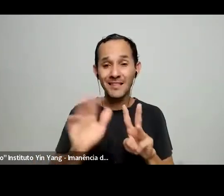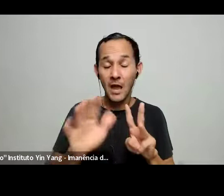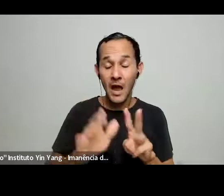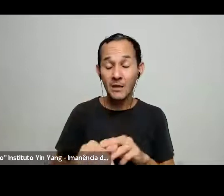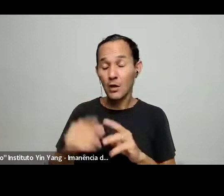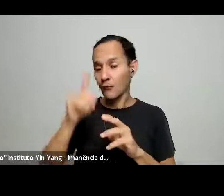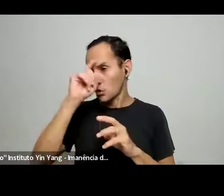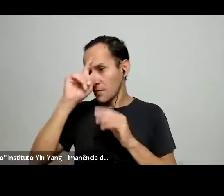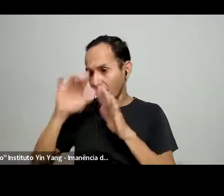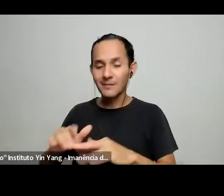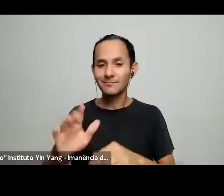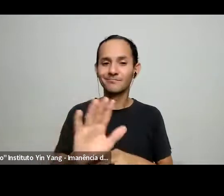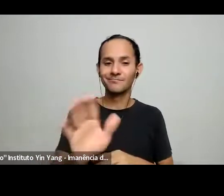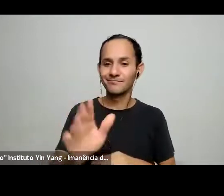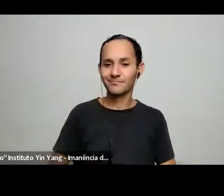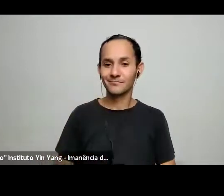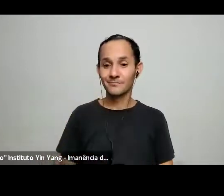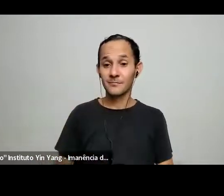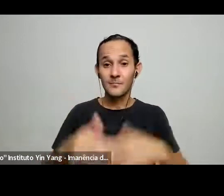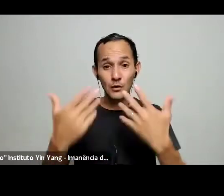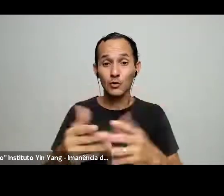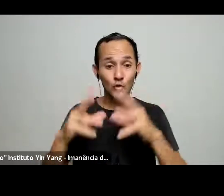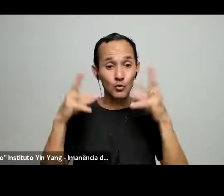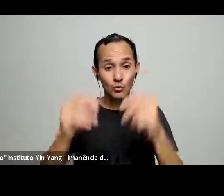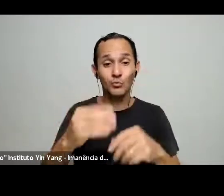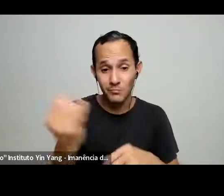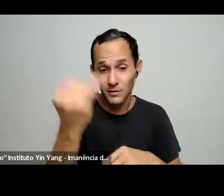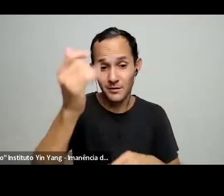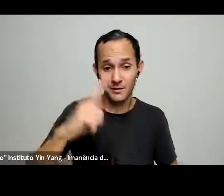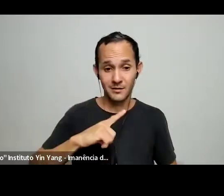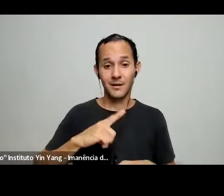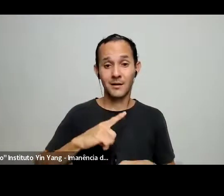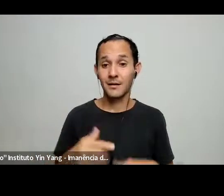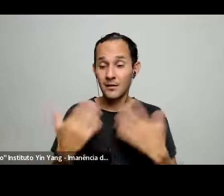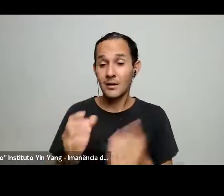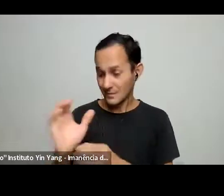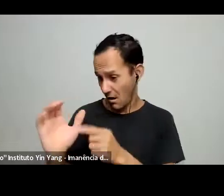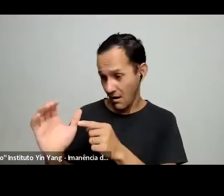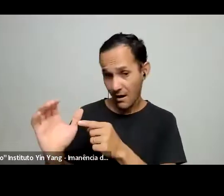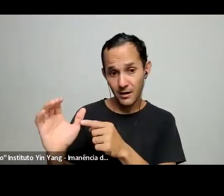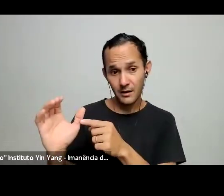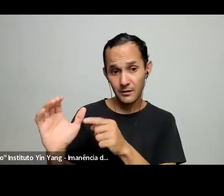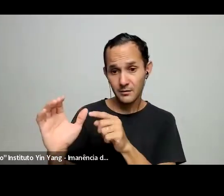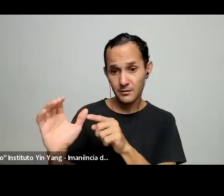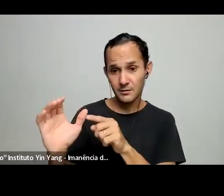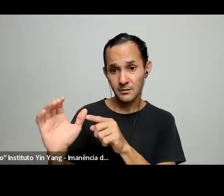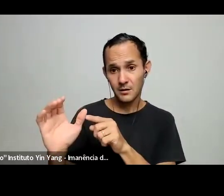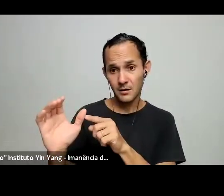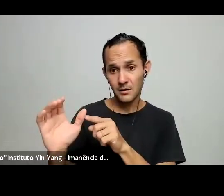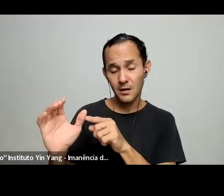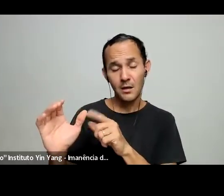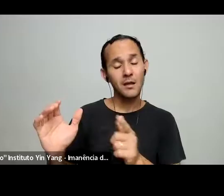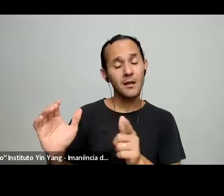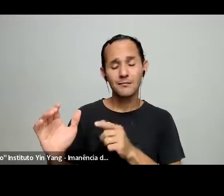muitas horas, tá? Então, tudo é importante. E a ciência, ela vem sempre a reboque, tá? Sempre foi